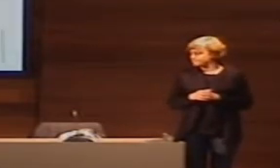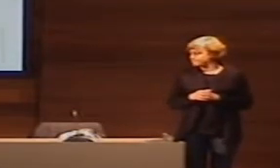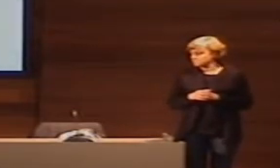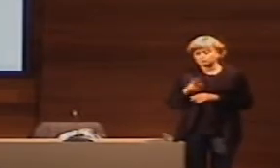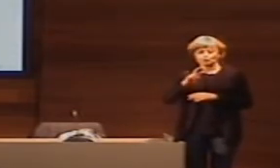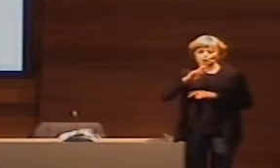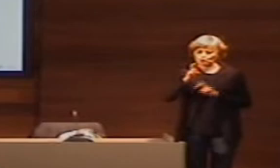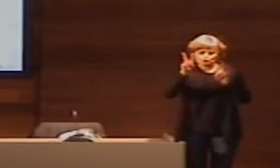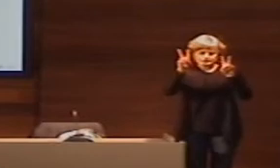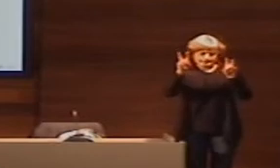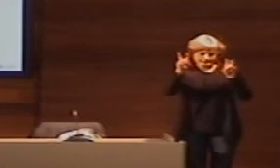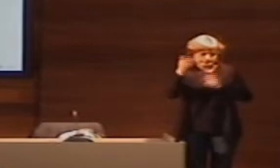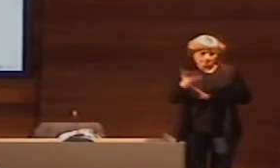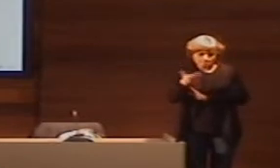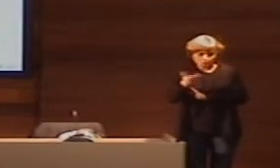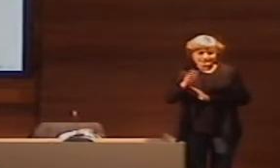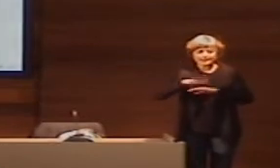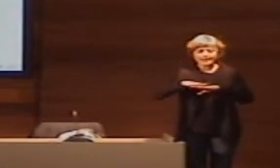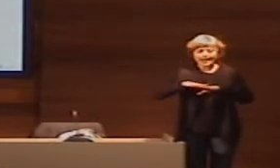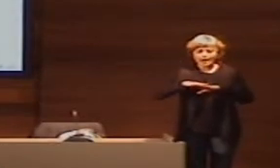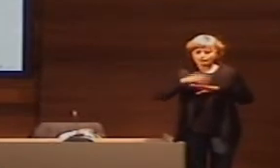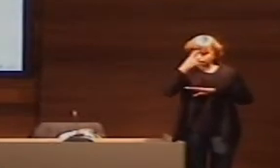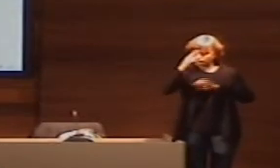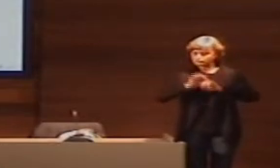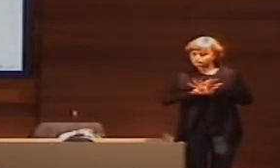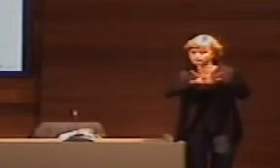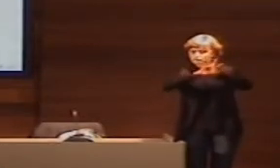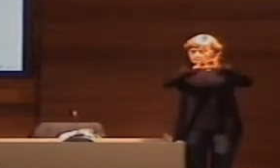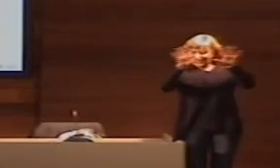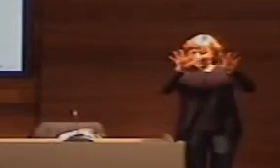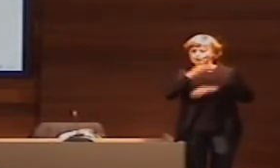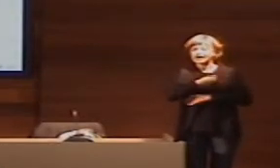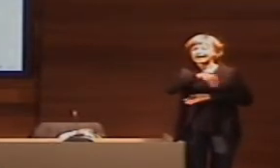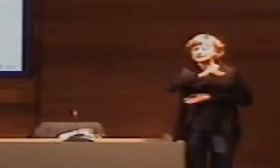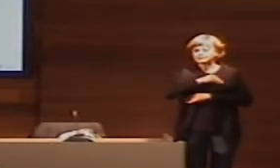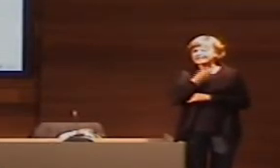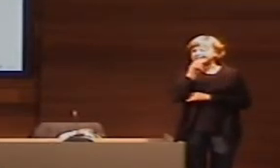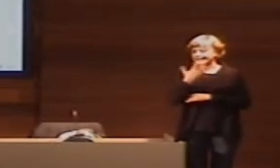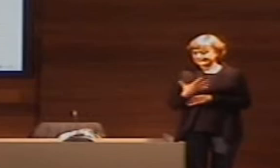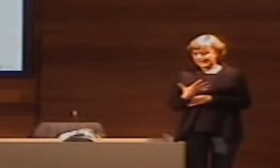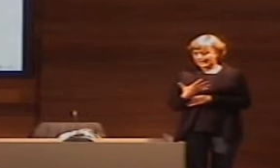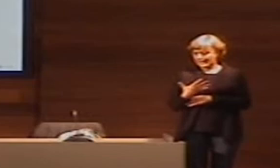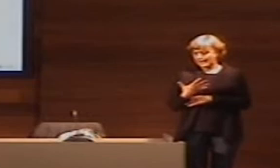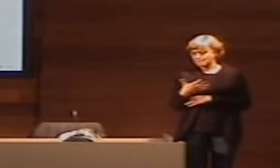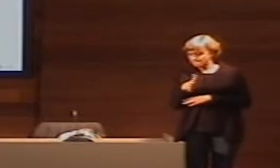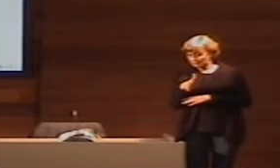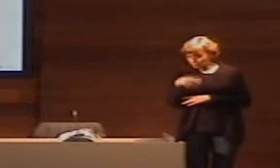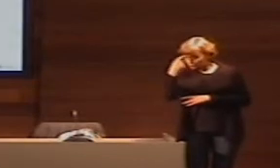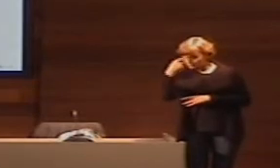Otros aspectos importantes para tener un mapa de cuál es la situación actual a nivel de Estado. Bien, lo sabemos, ¿no? Pero